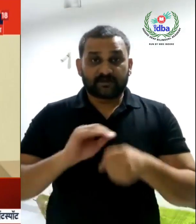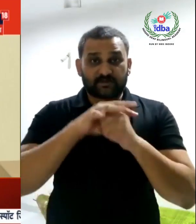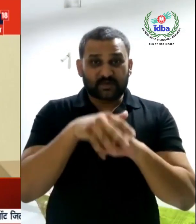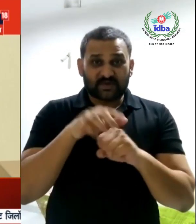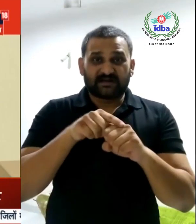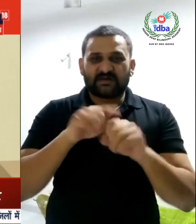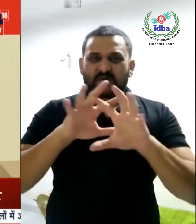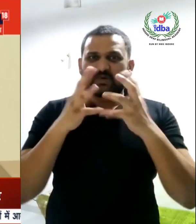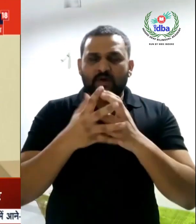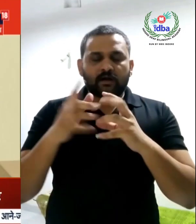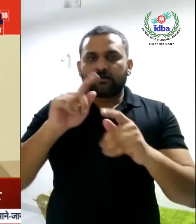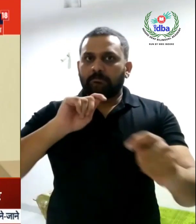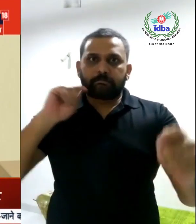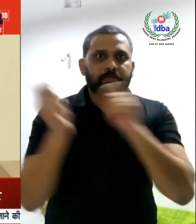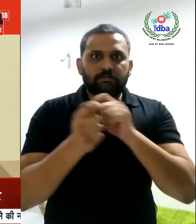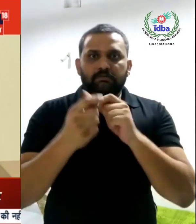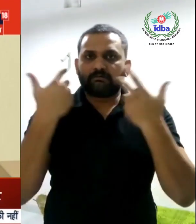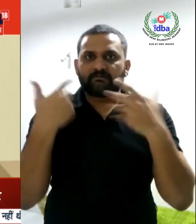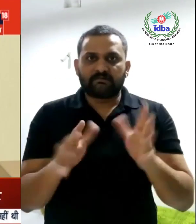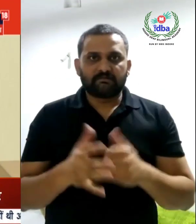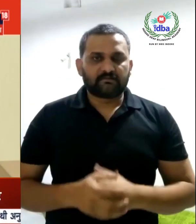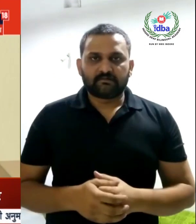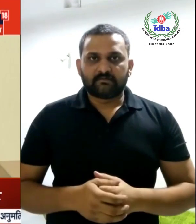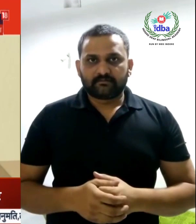कोरोना ने दुनिया की परिस्थितियां बदल दी हैं।